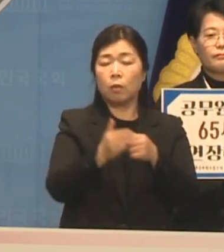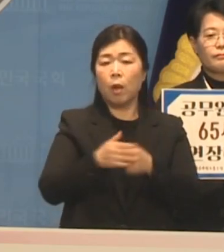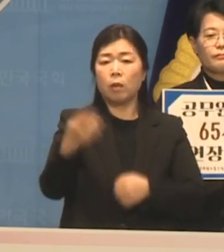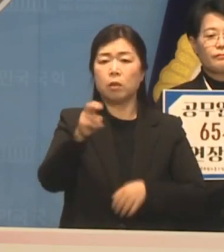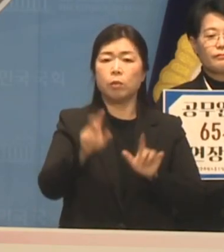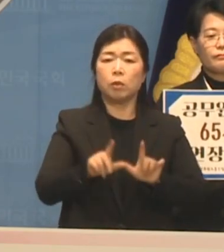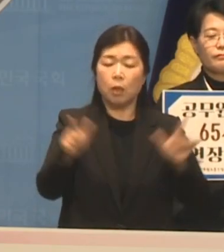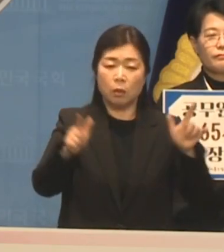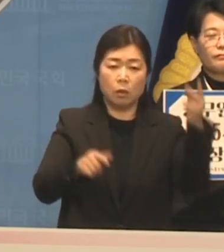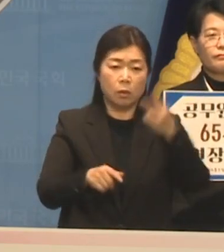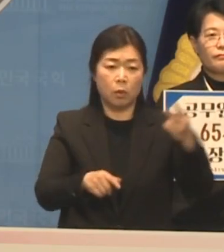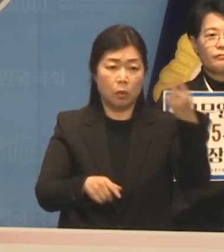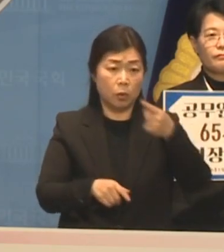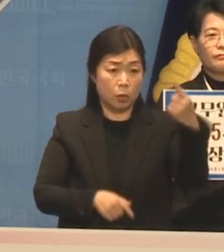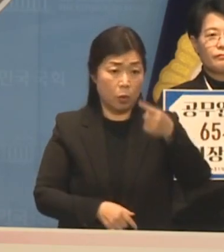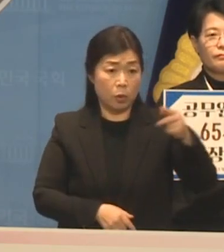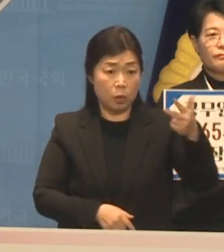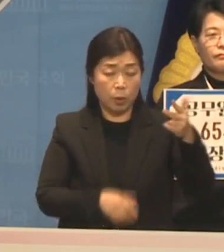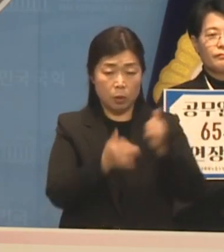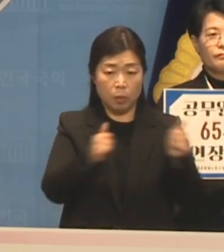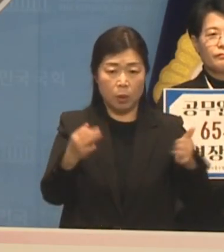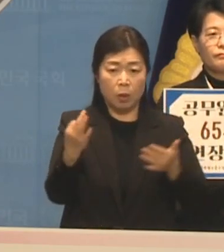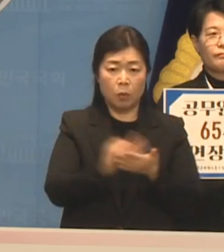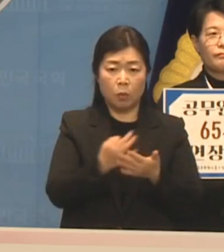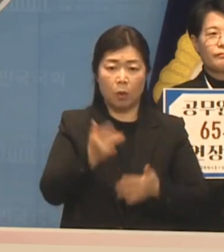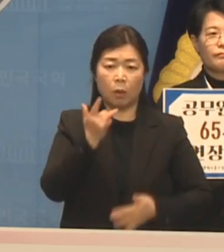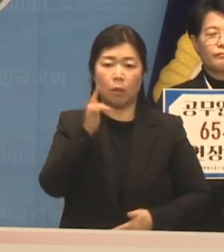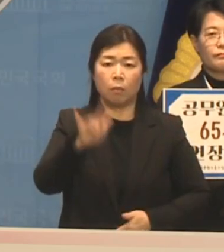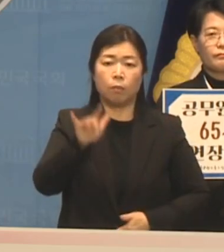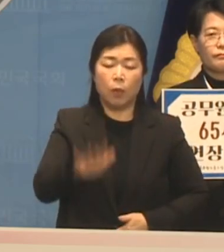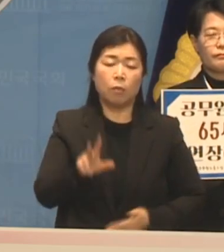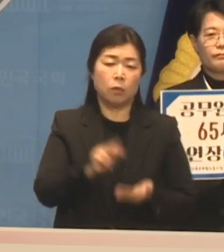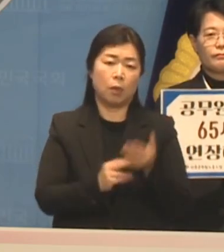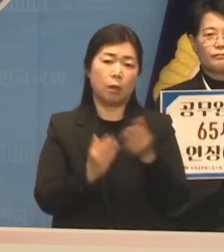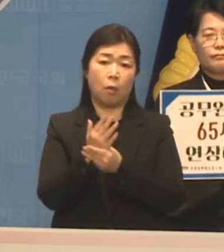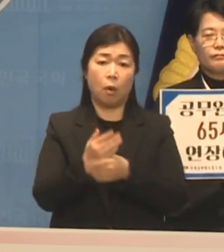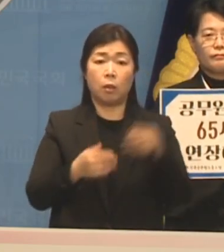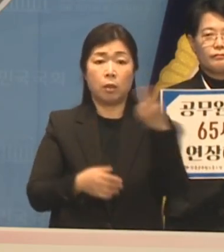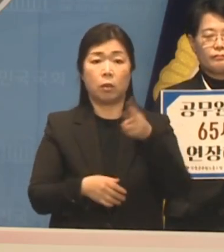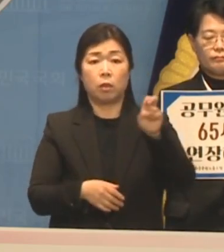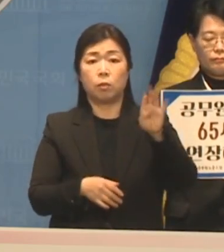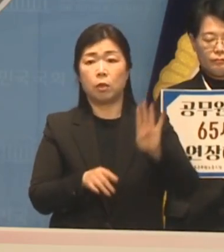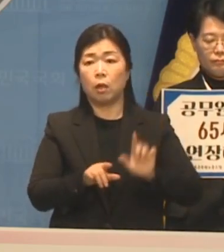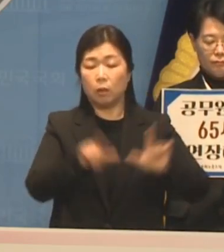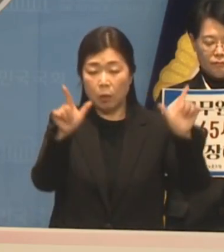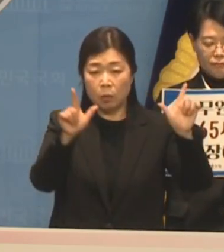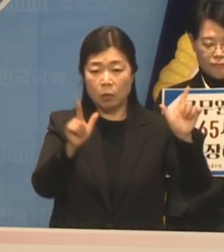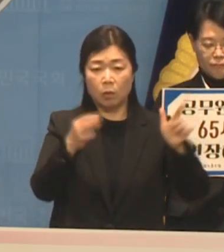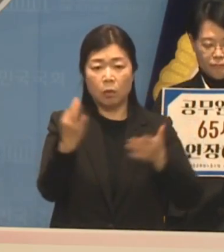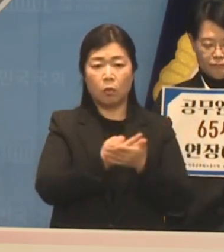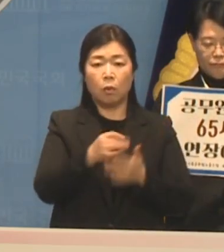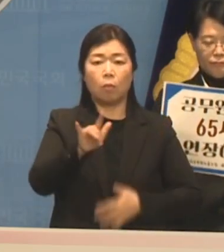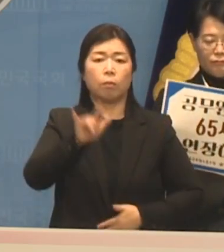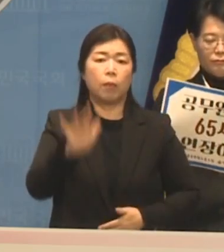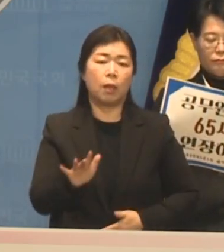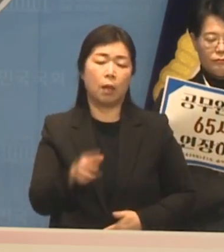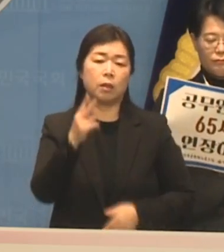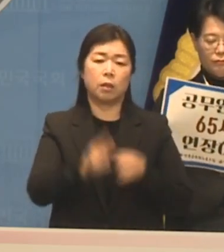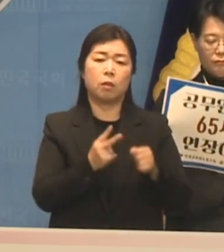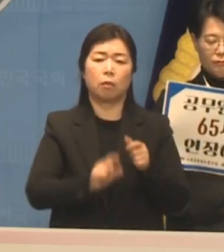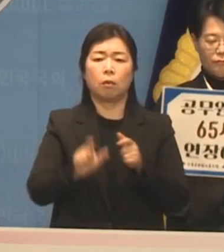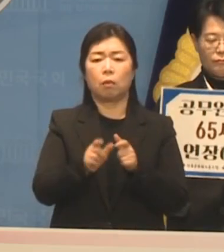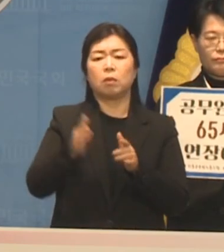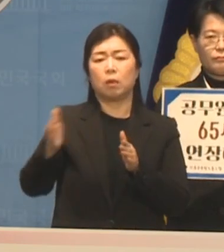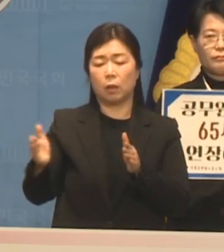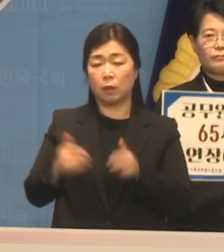2022년 1,700여 명을 시작으로 소득 공백이 발생하여 2024년부터는 소득 공백이 2년으로 늘어났으며